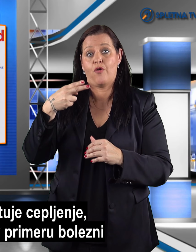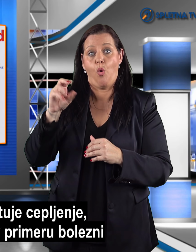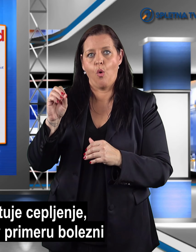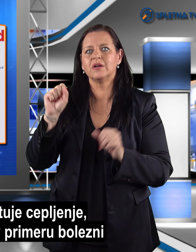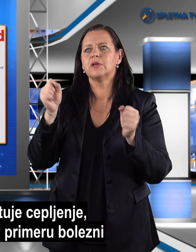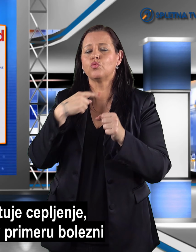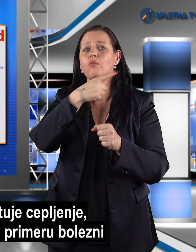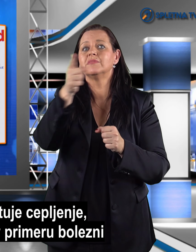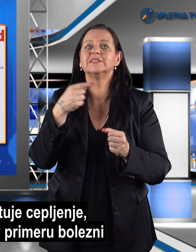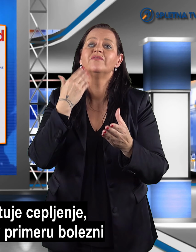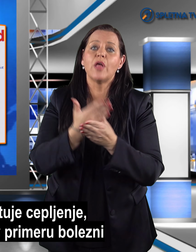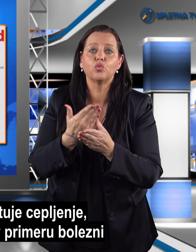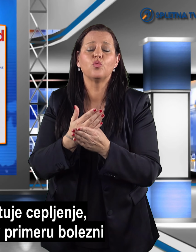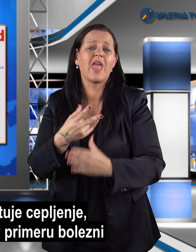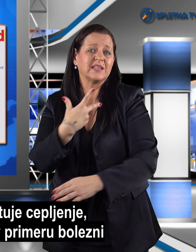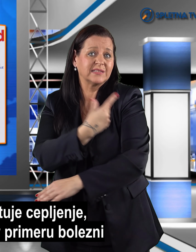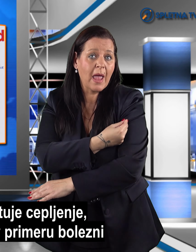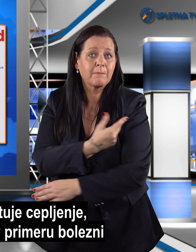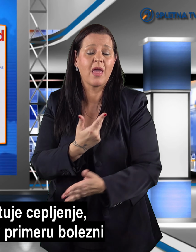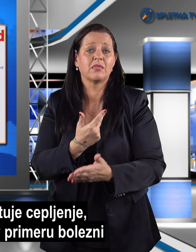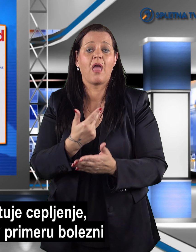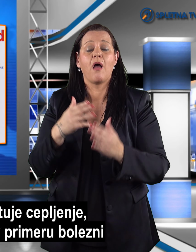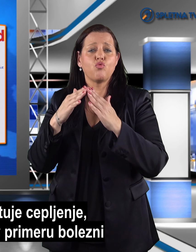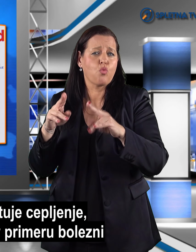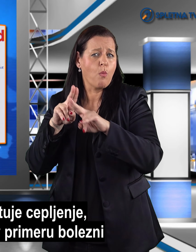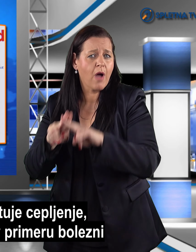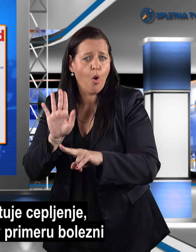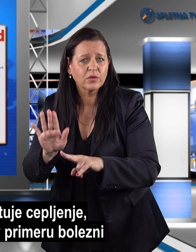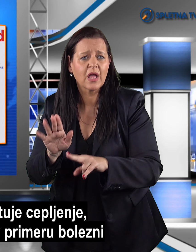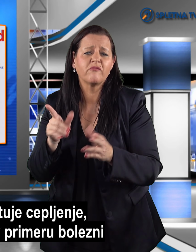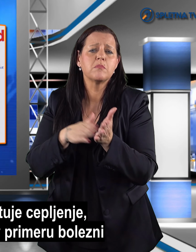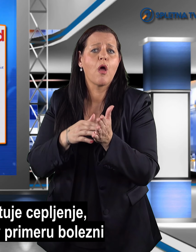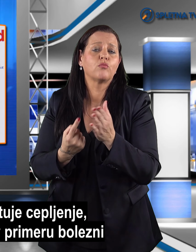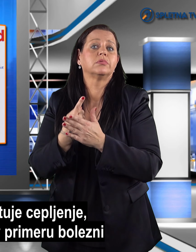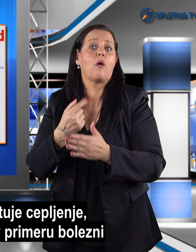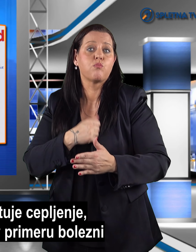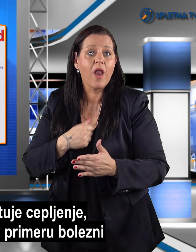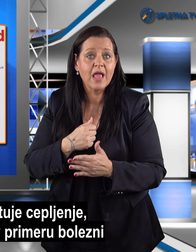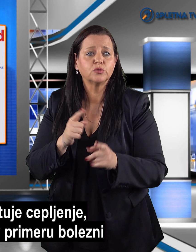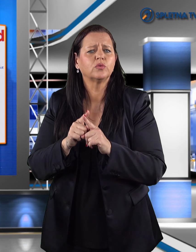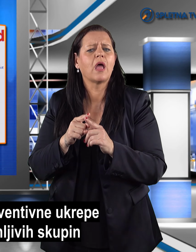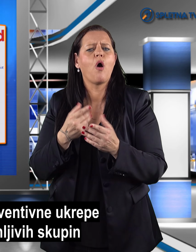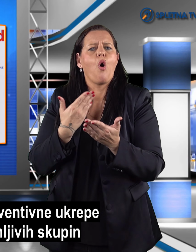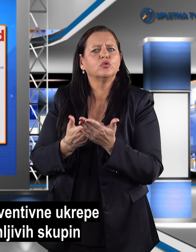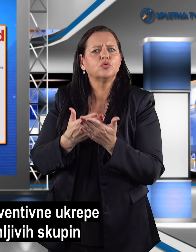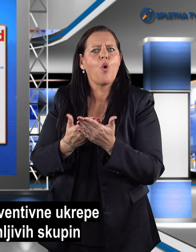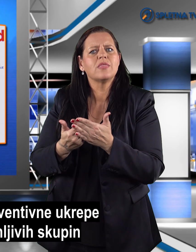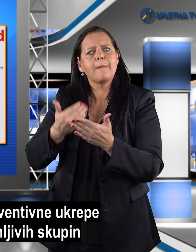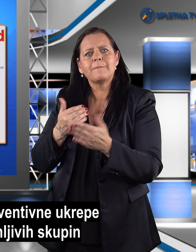WHO zato svetuje cepljenje, ostajanje doma v primeru bolezni ter osnovne preventivne ukrepe za zaščito ranljivih skupin